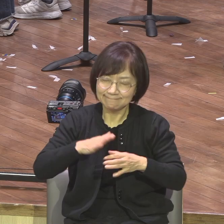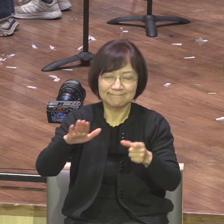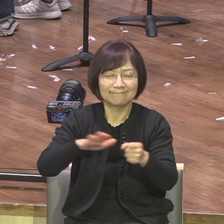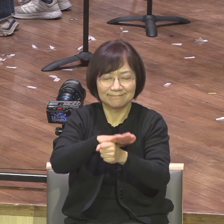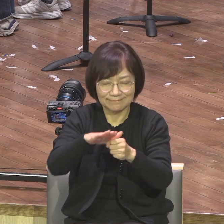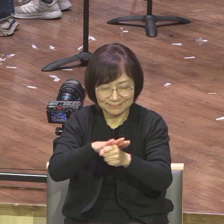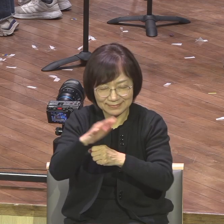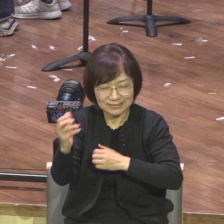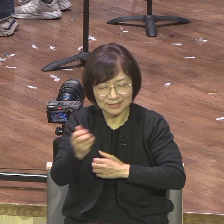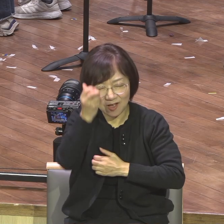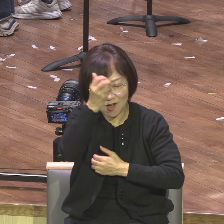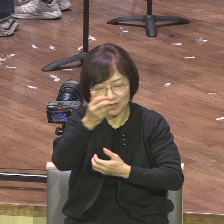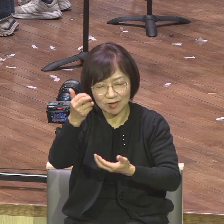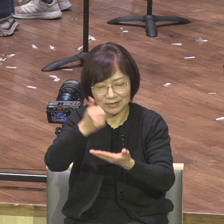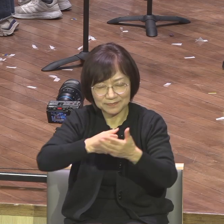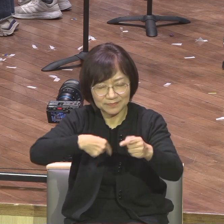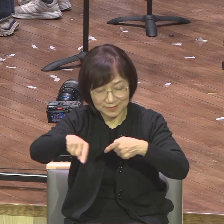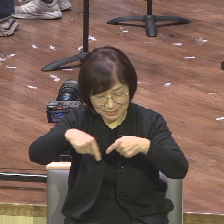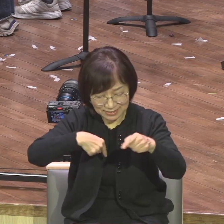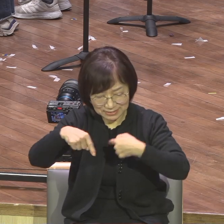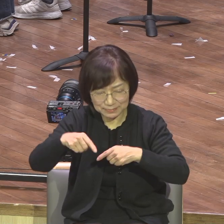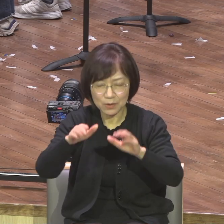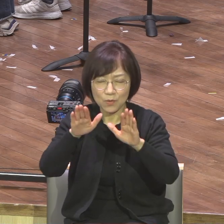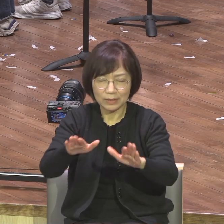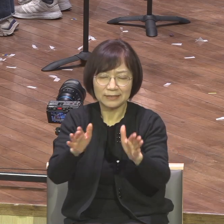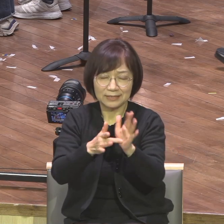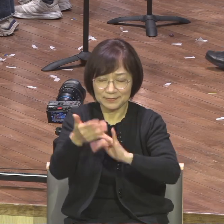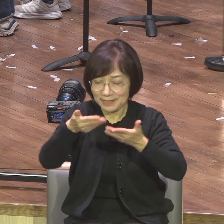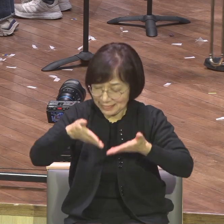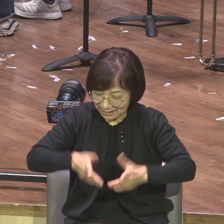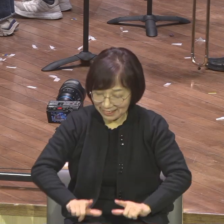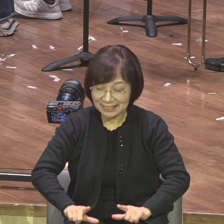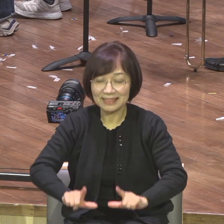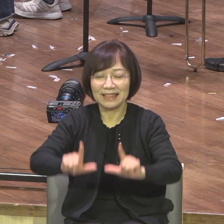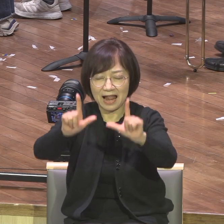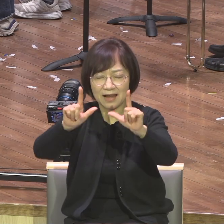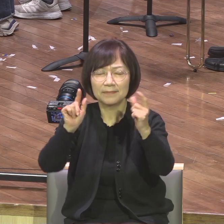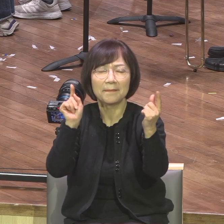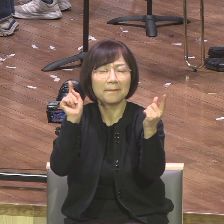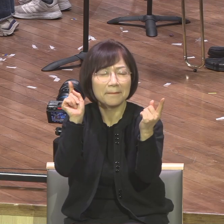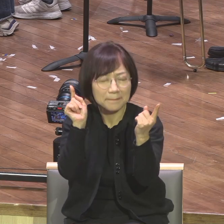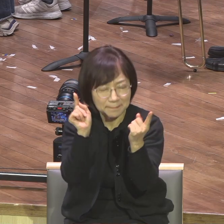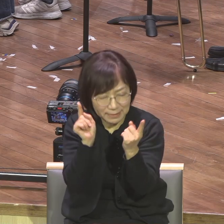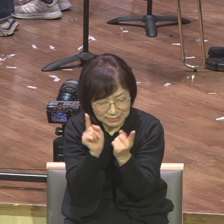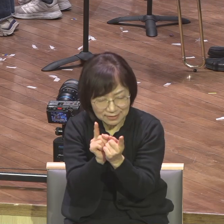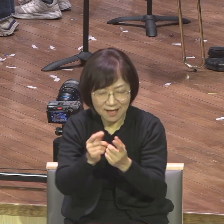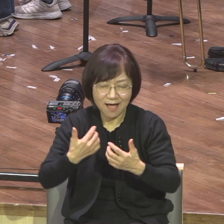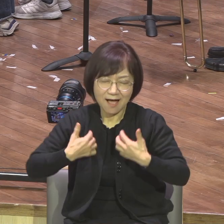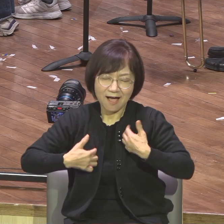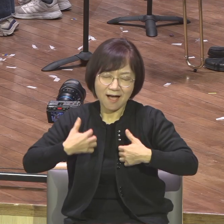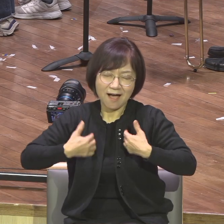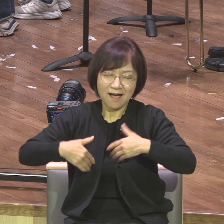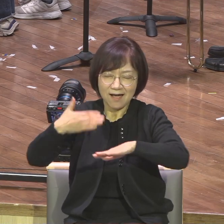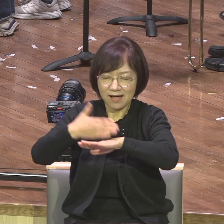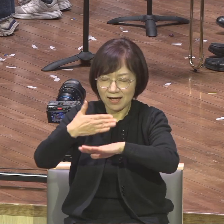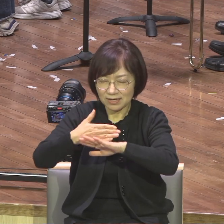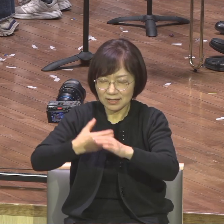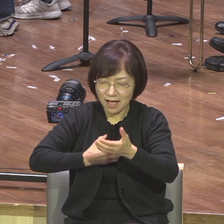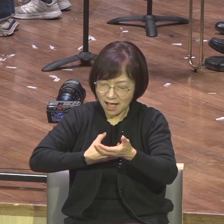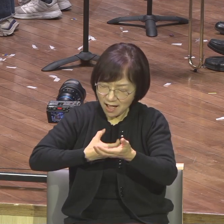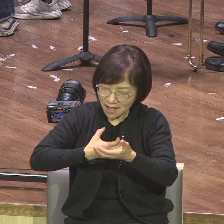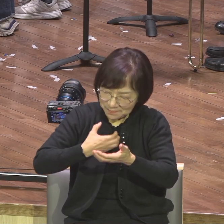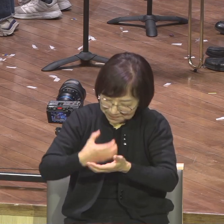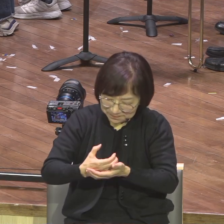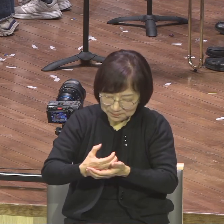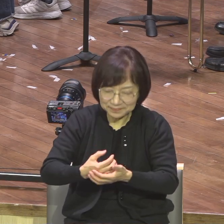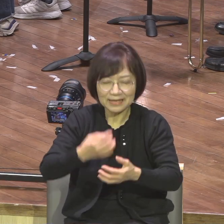역사하심이 우리 성탄을 맞이하면서 너무나 감격 감사해서 우리